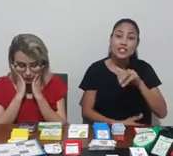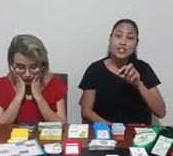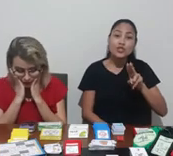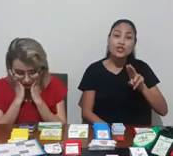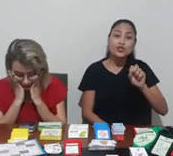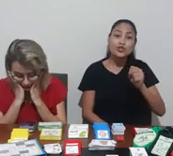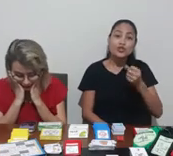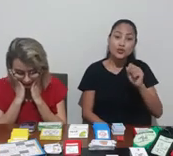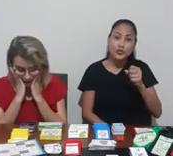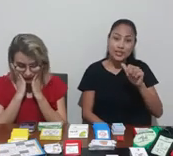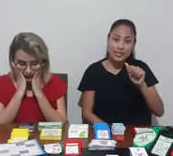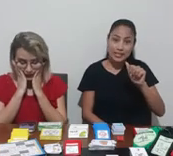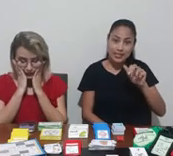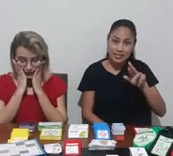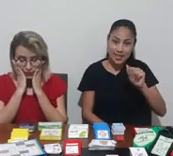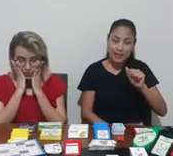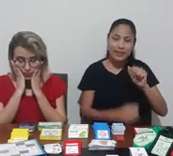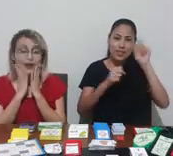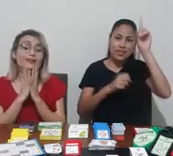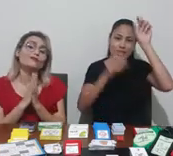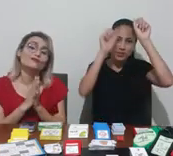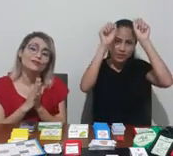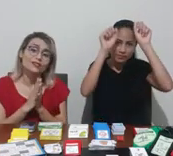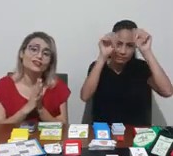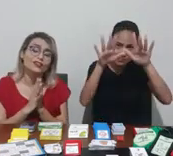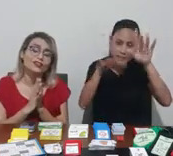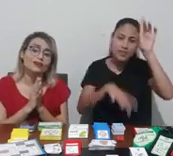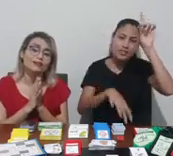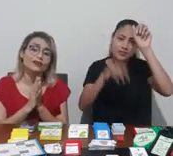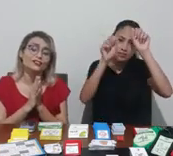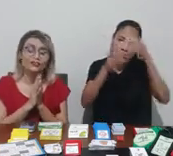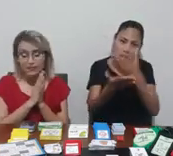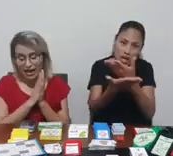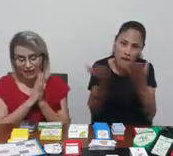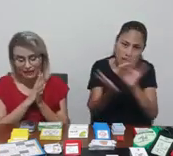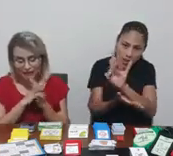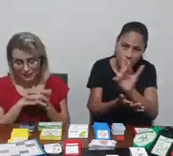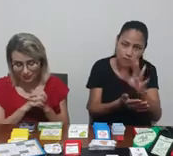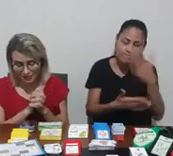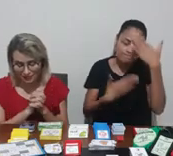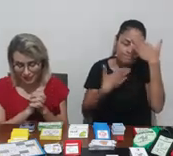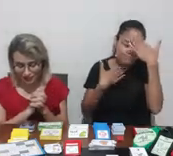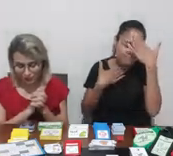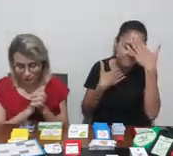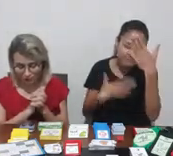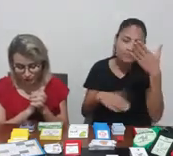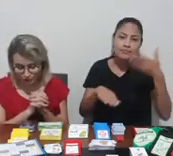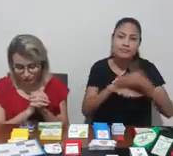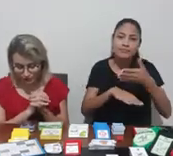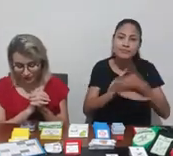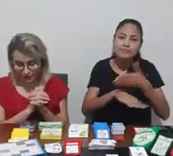abençoe também. Deus seja com cada um de vocês, né, gente? A gente agradece a participação de